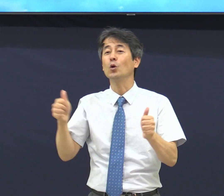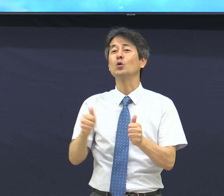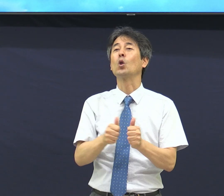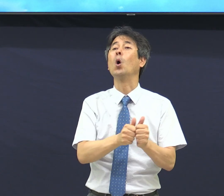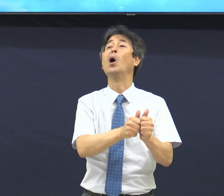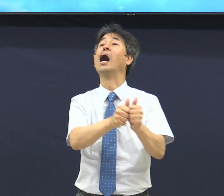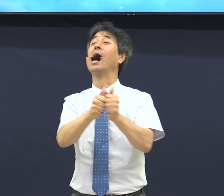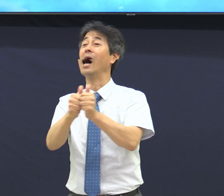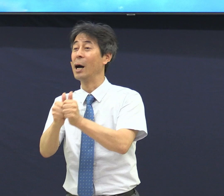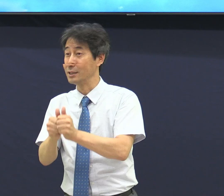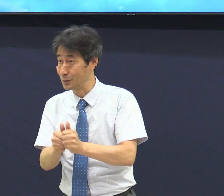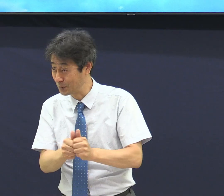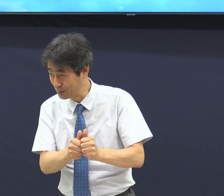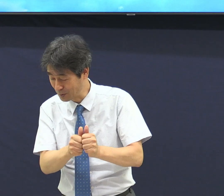보전하고 동행하시며